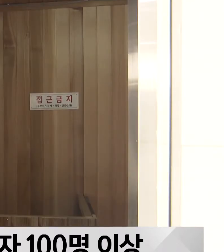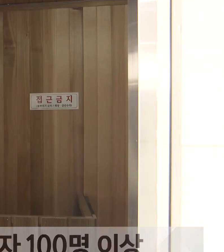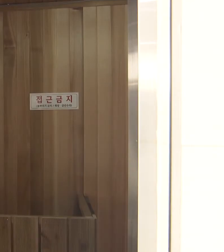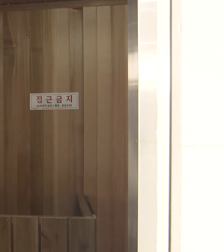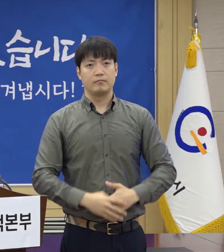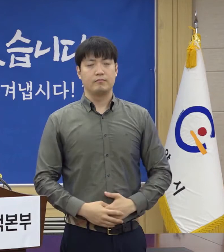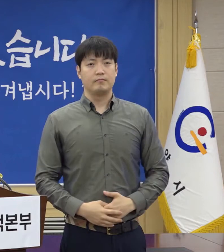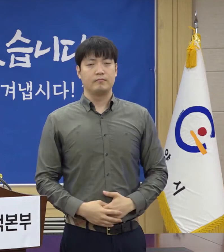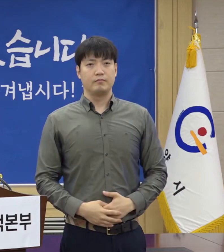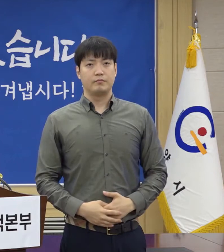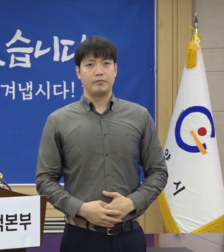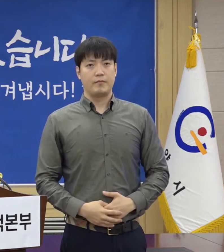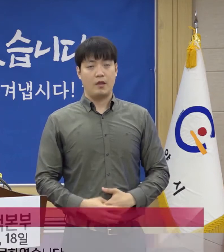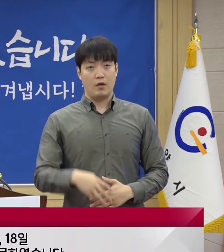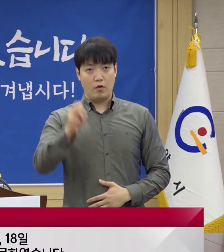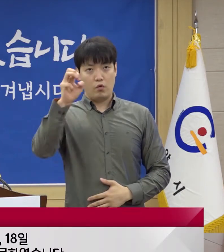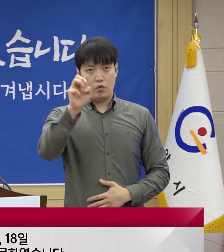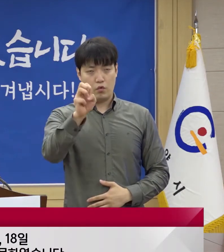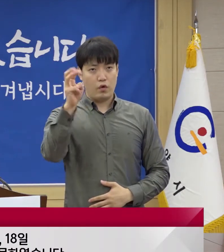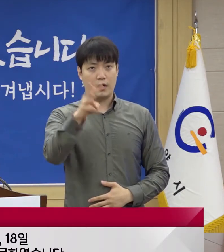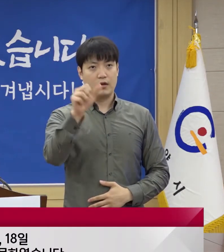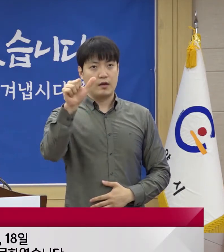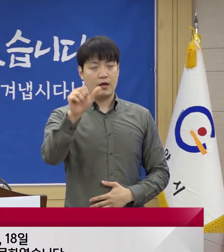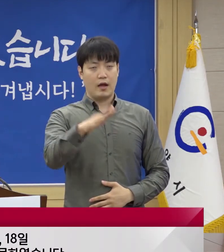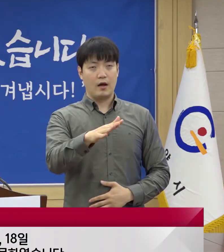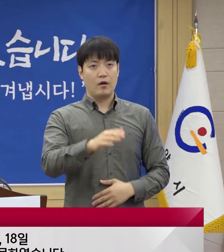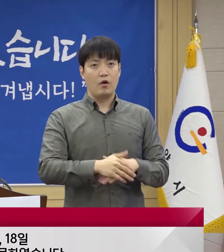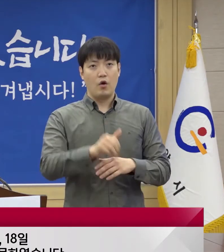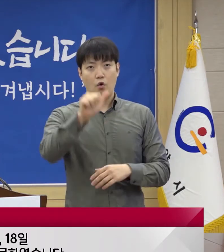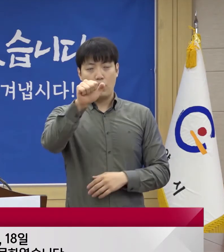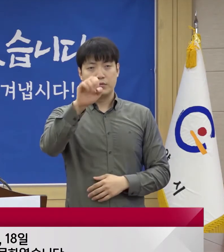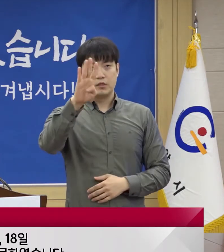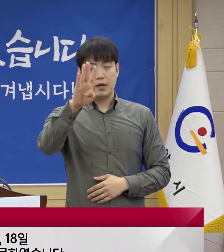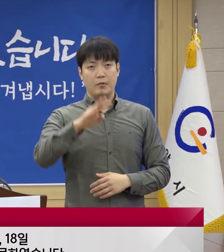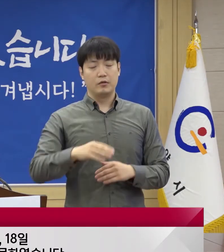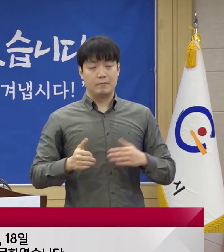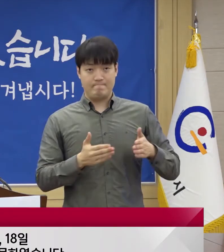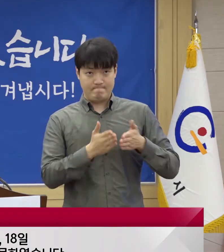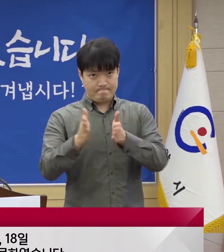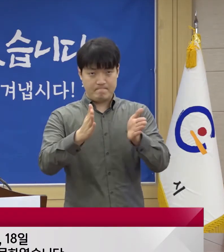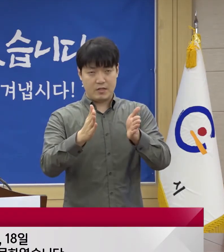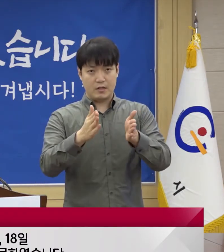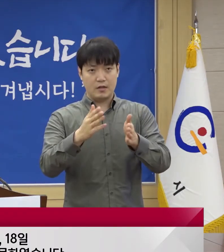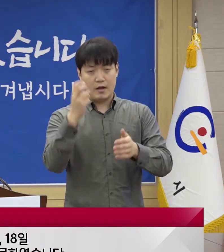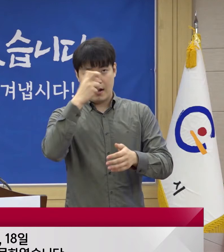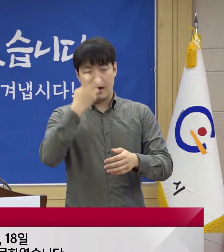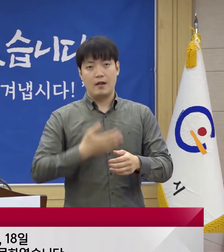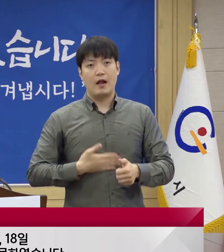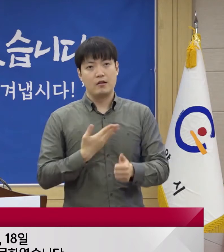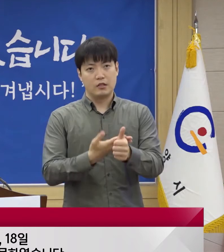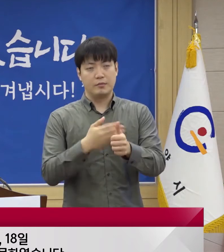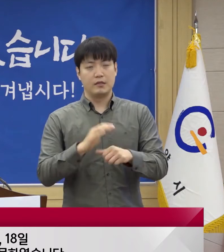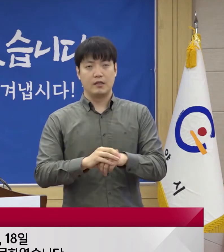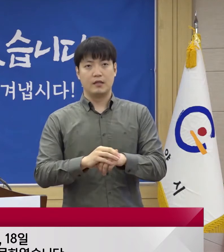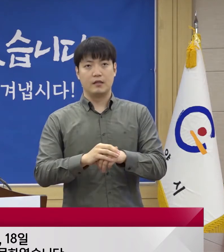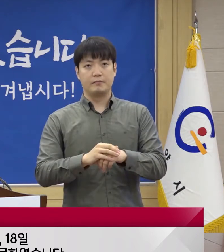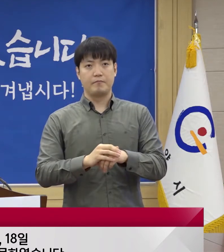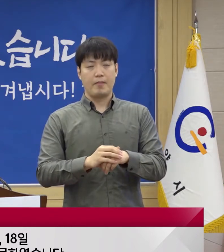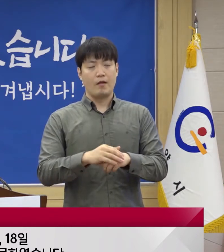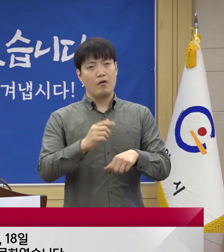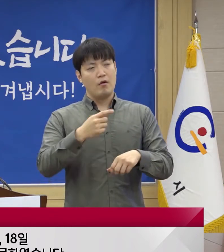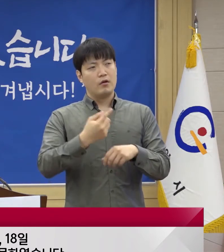넘습니다 과야 54번 확진자 주요 동선은 11월 16일 17일 18일 시부터